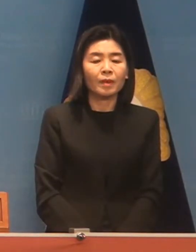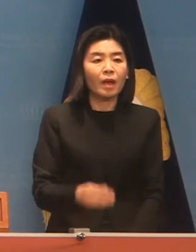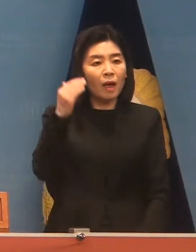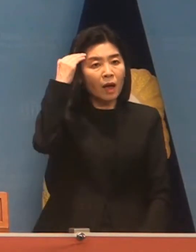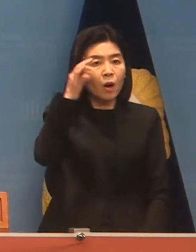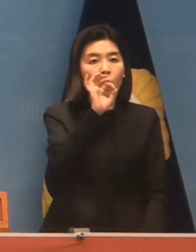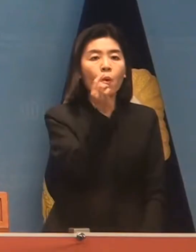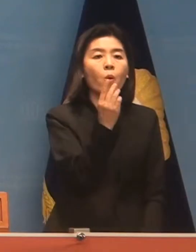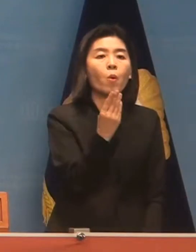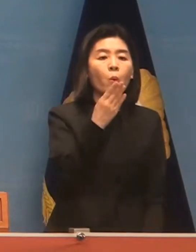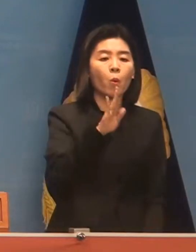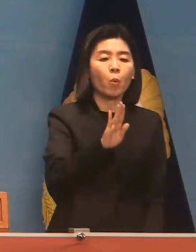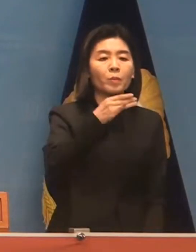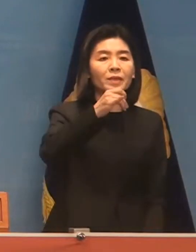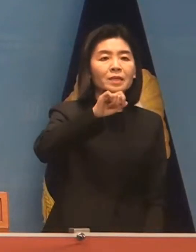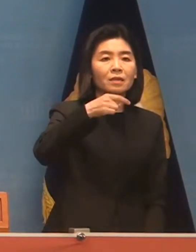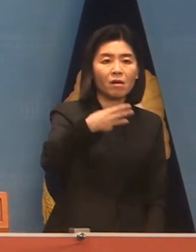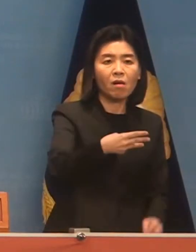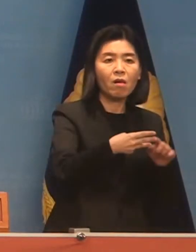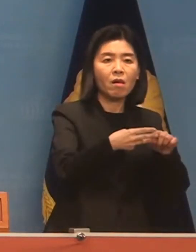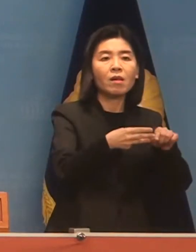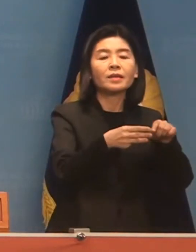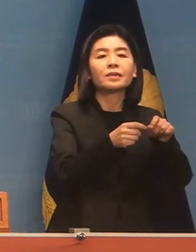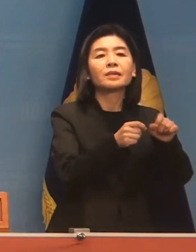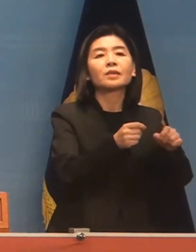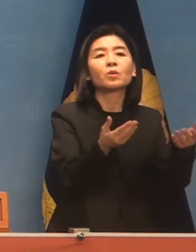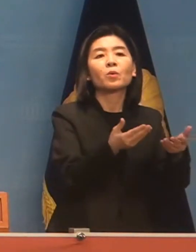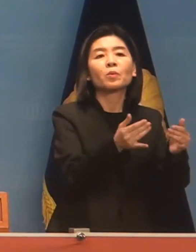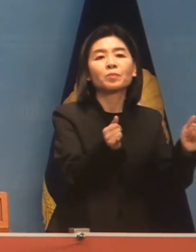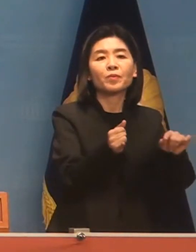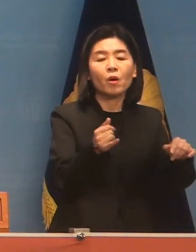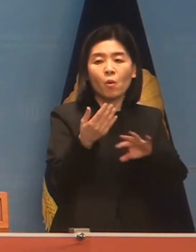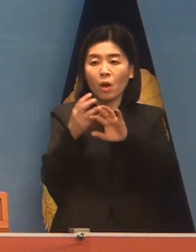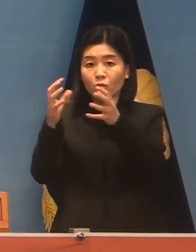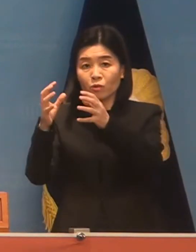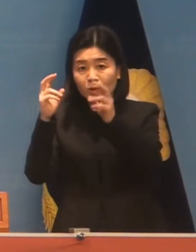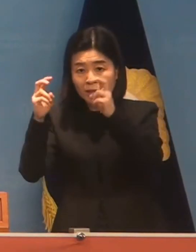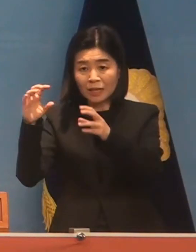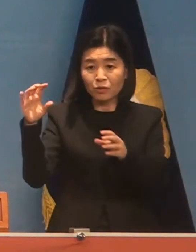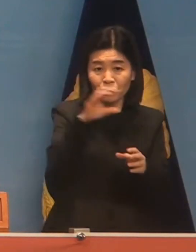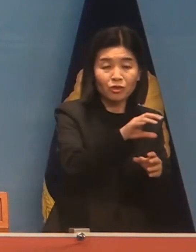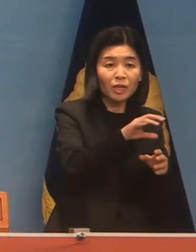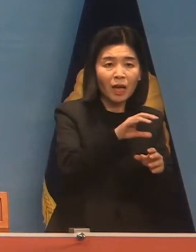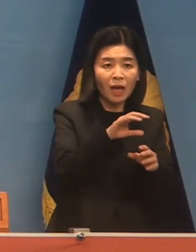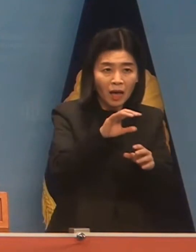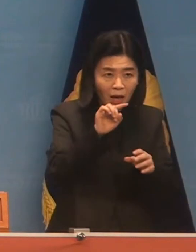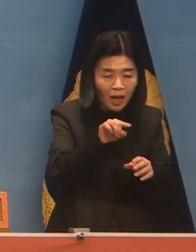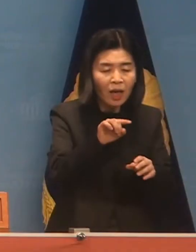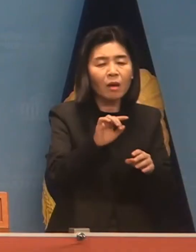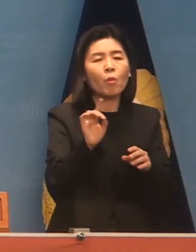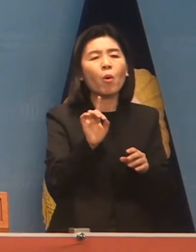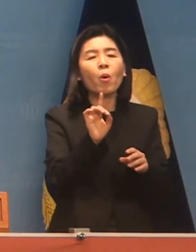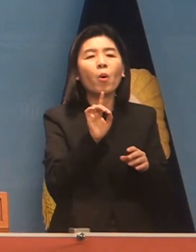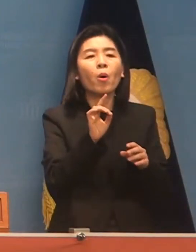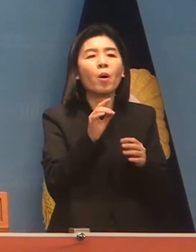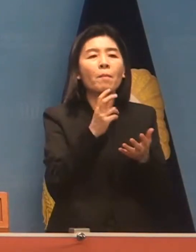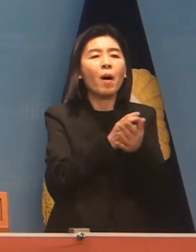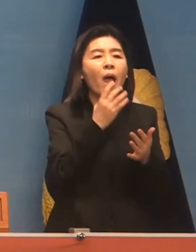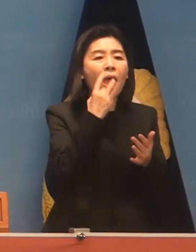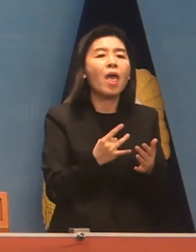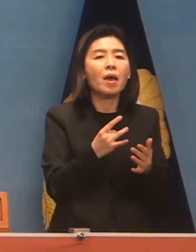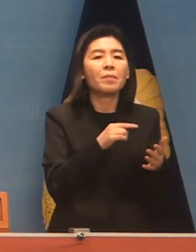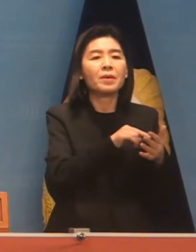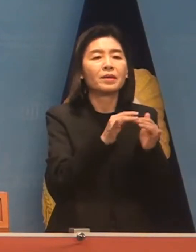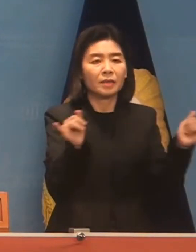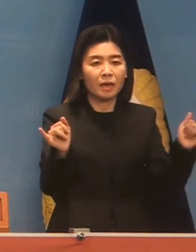한국옵티컬 하이테크 지회 조합원들은 외국인 투자기업에 대한 제도적 허점의 피해자입니다. 한국옵티컬